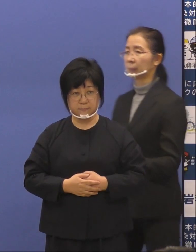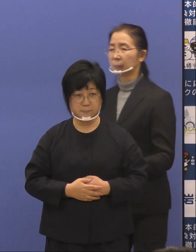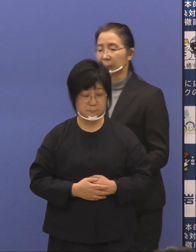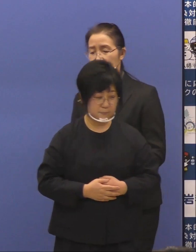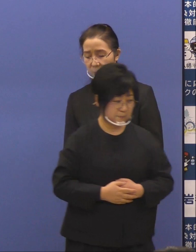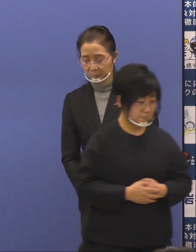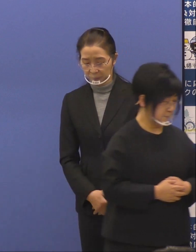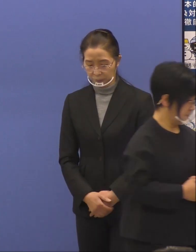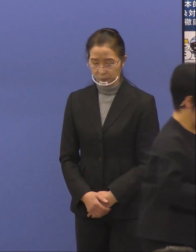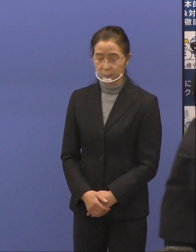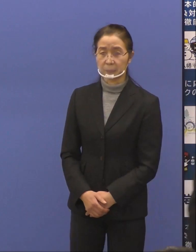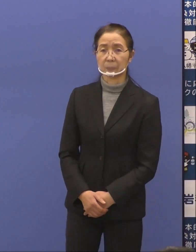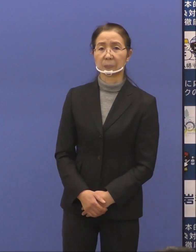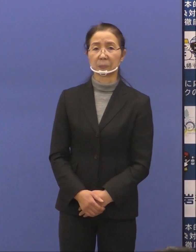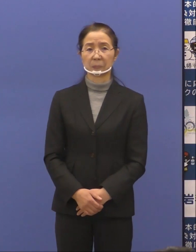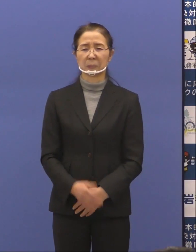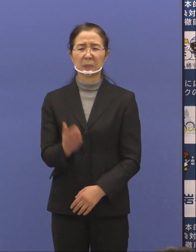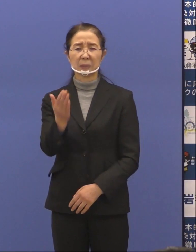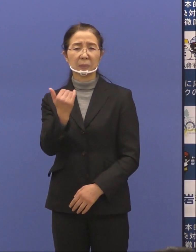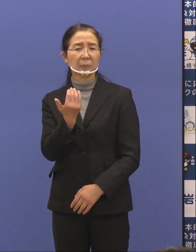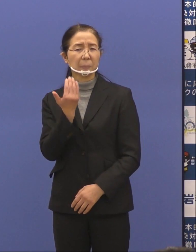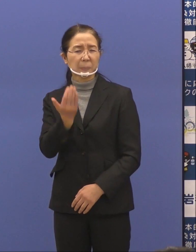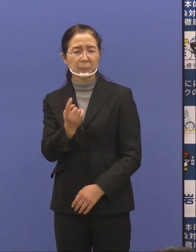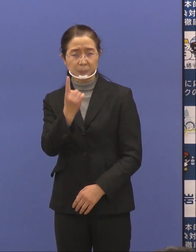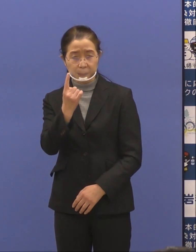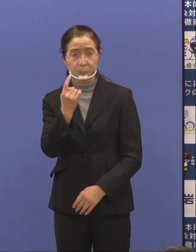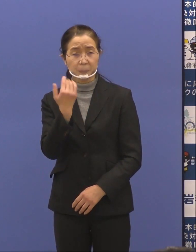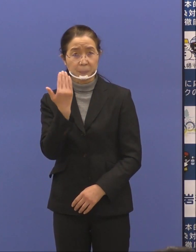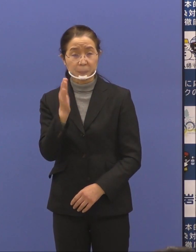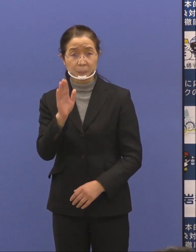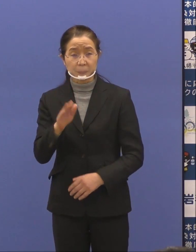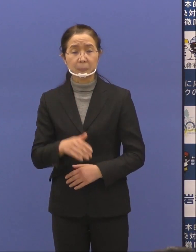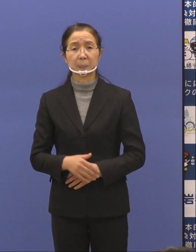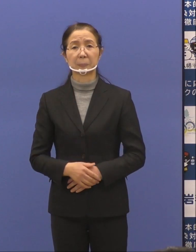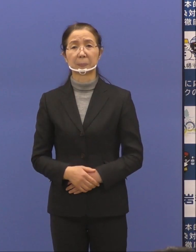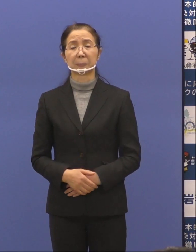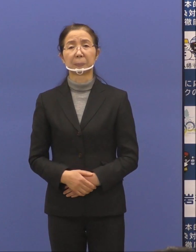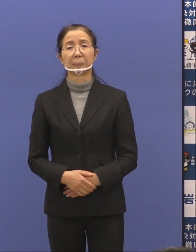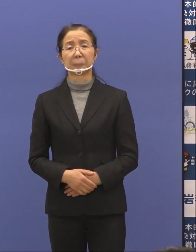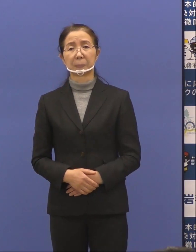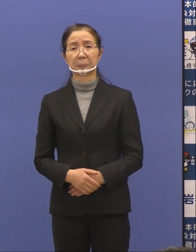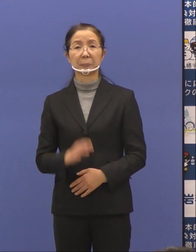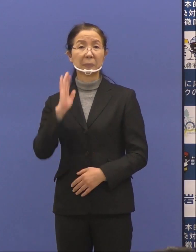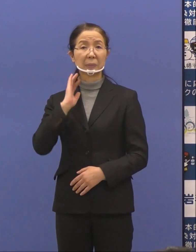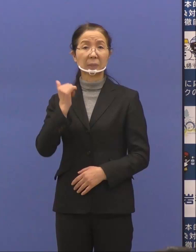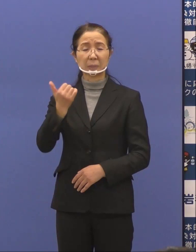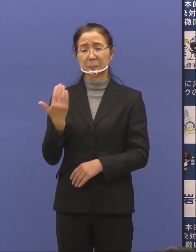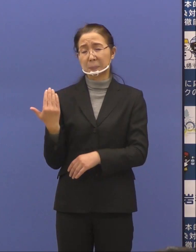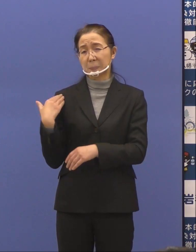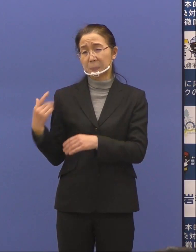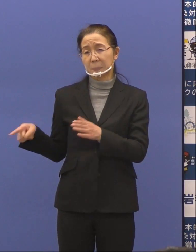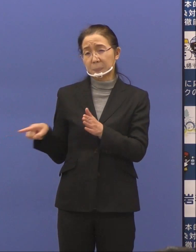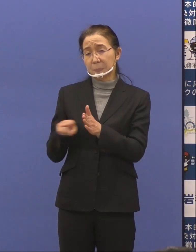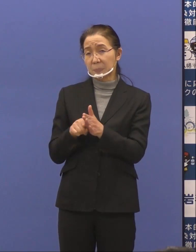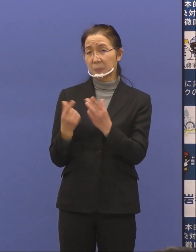。最後のトピックにさせていただきますけれども、知事従前から、